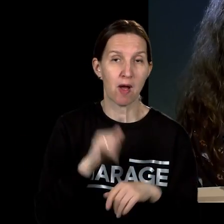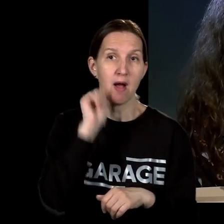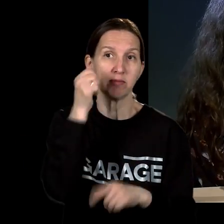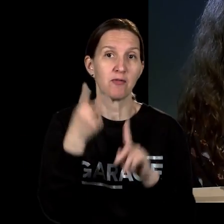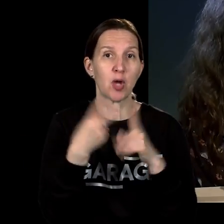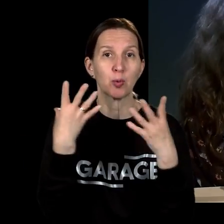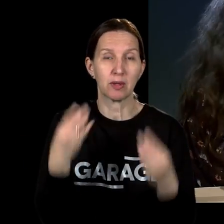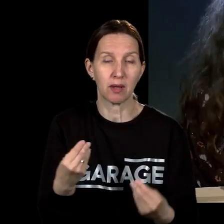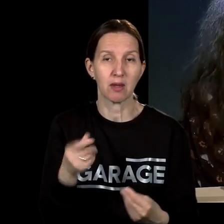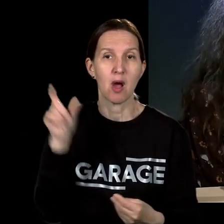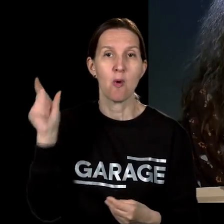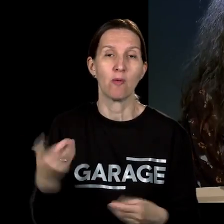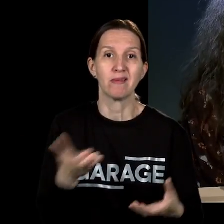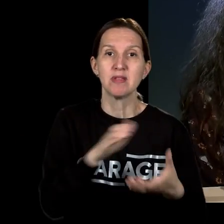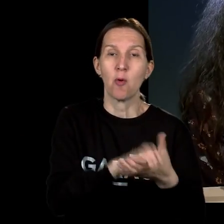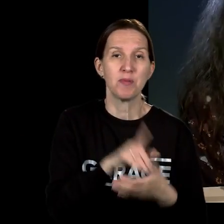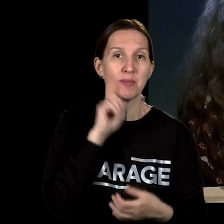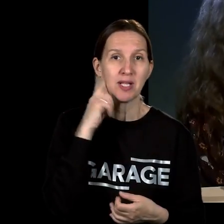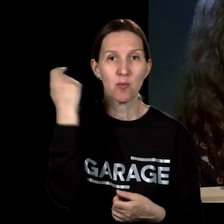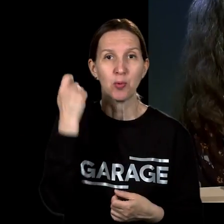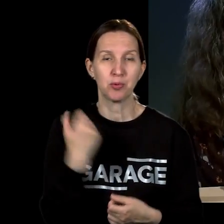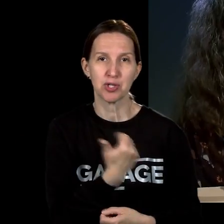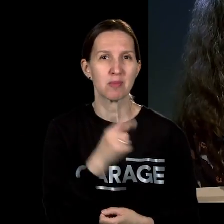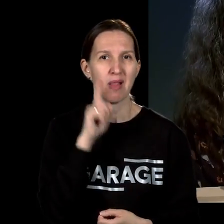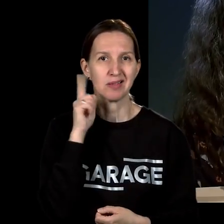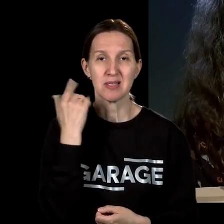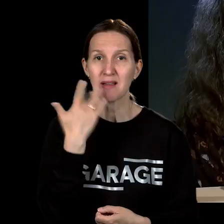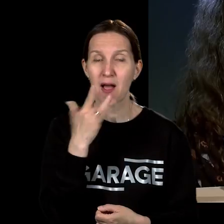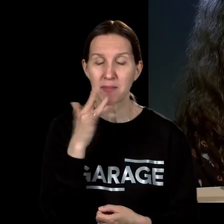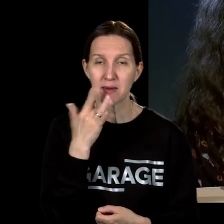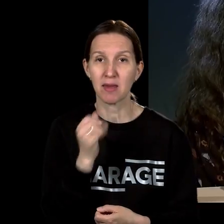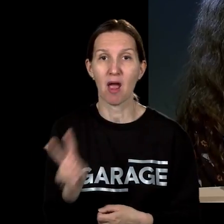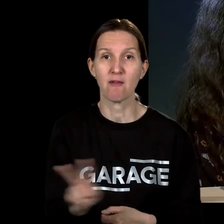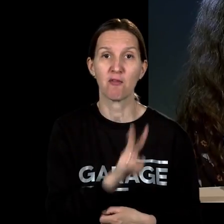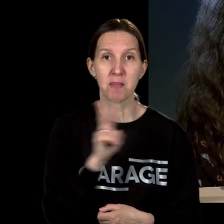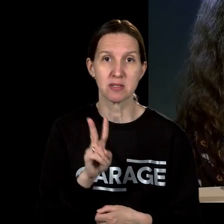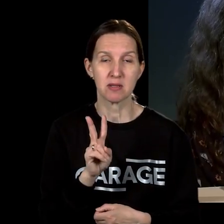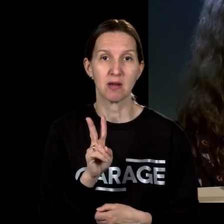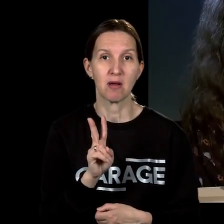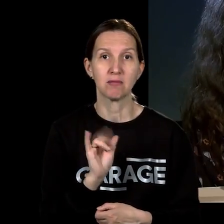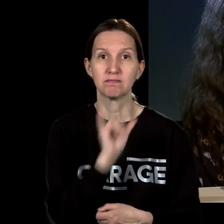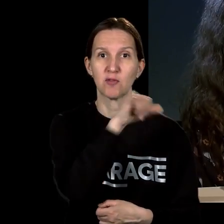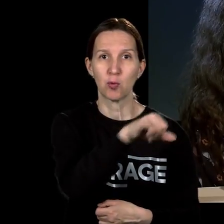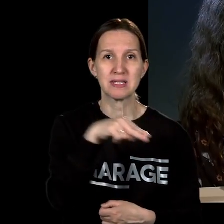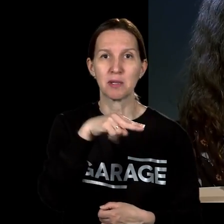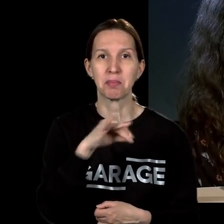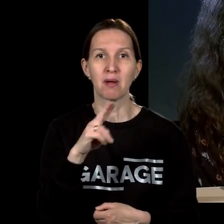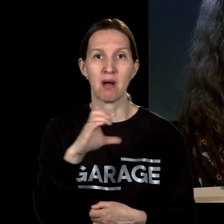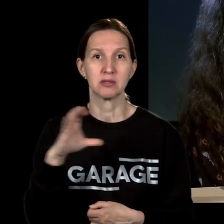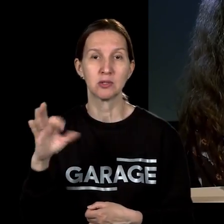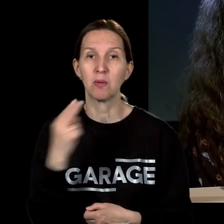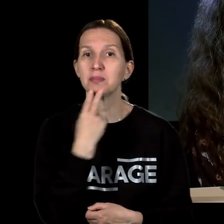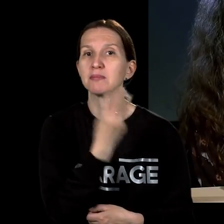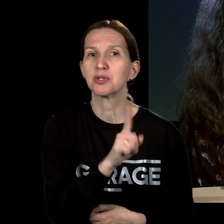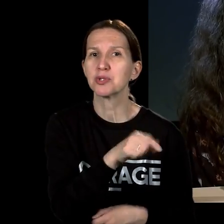день он знакомится с молодым художником из Латинской Америки, и они вместе с ним идут к Пикассо, посмотреть,